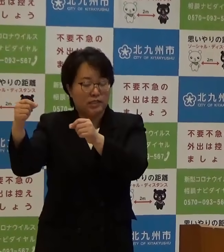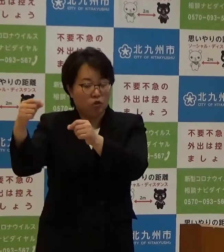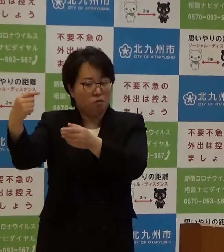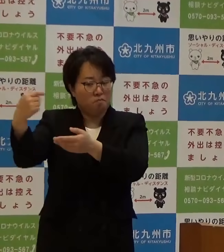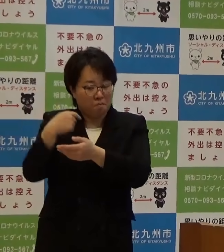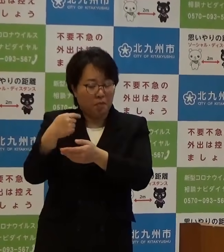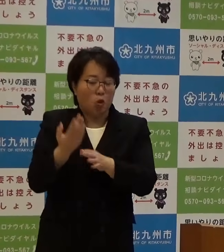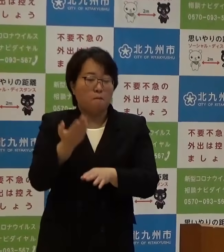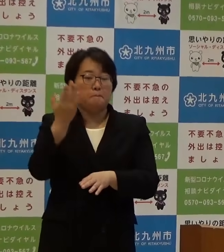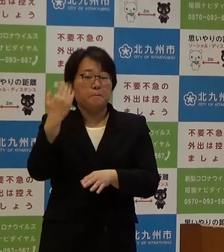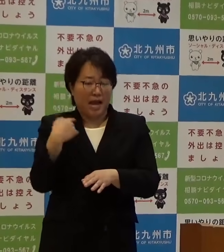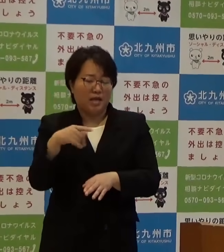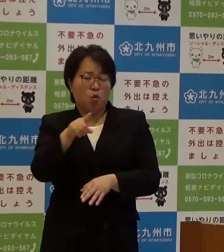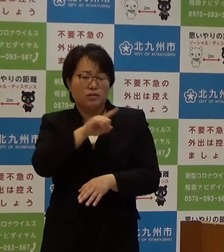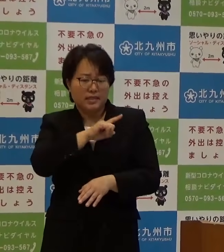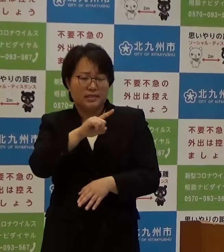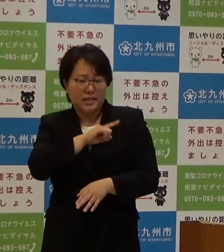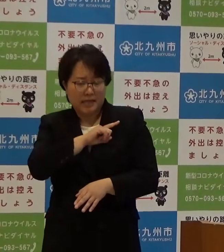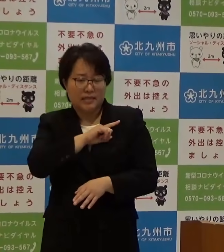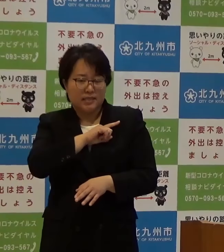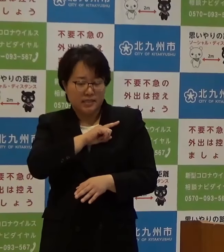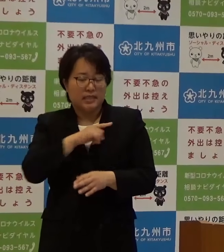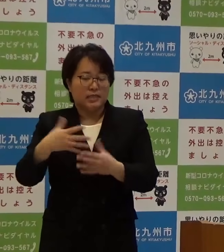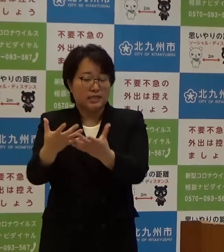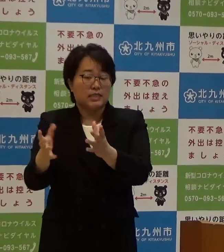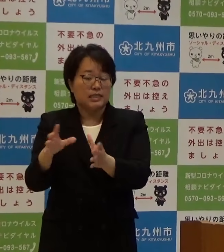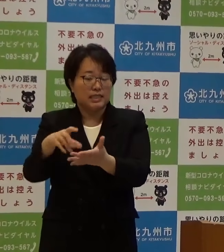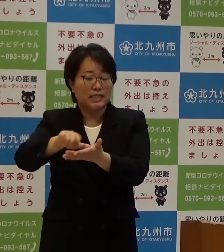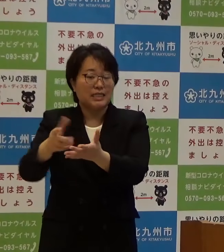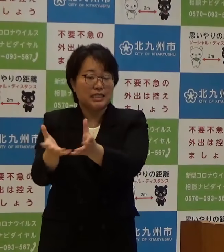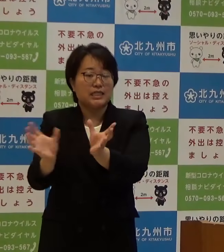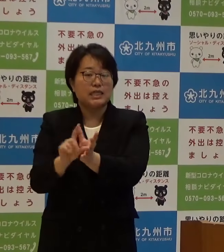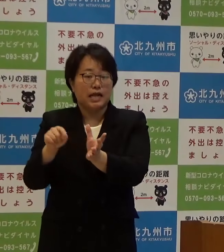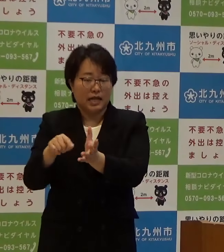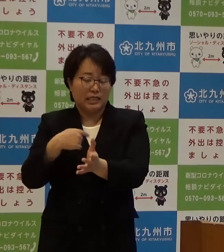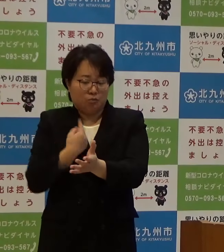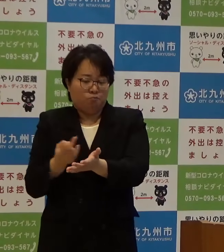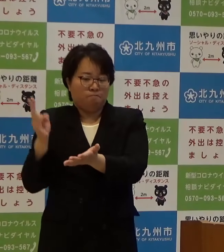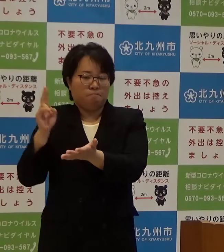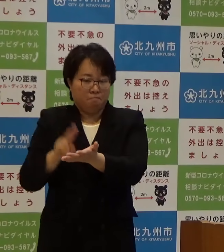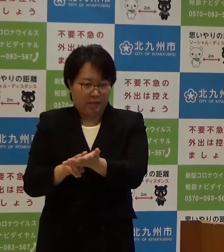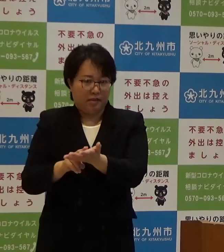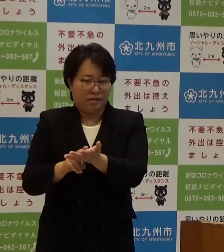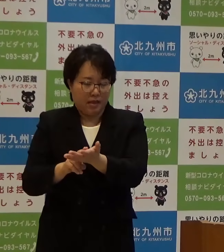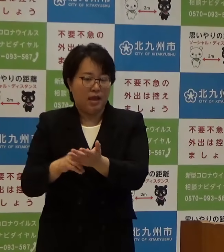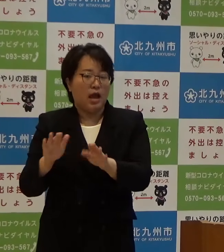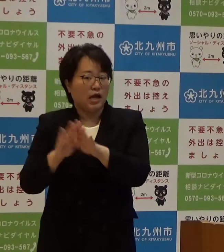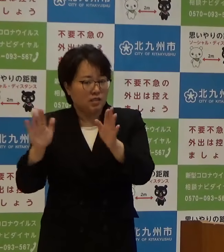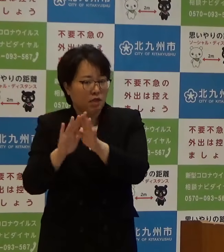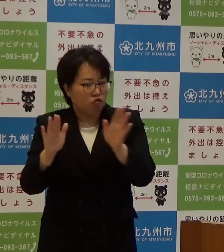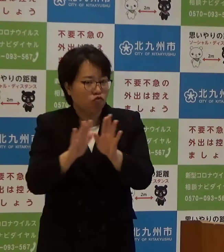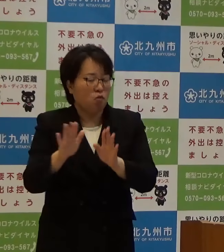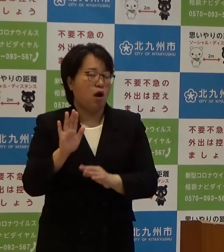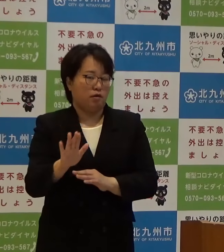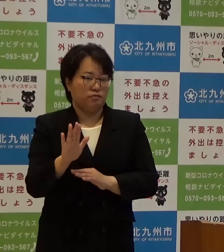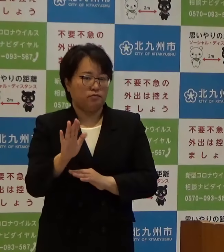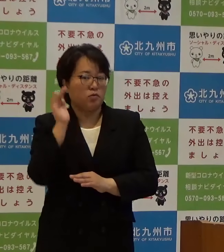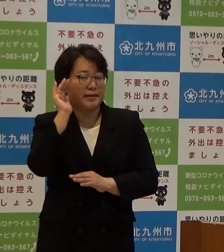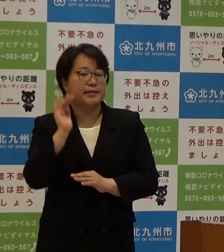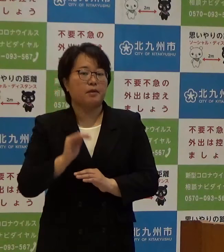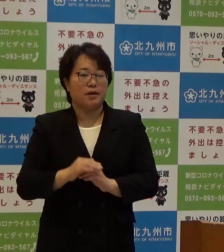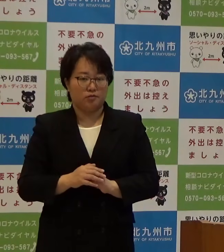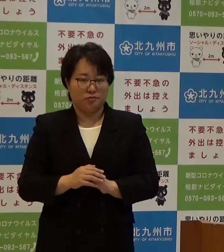そういう国や県の動きに先行し、した検討をや、まあ協議への要